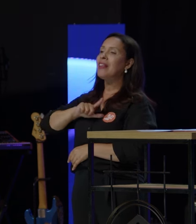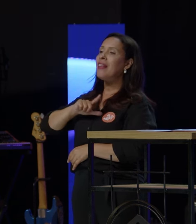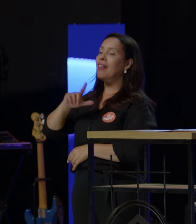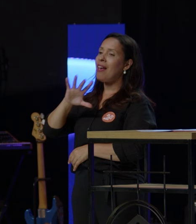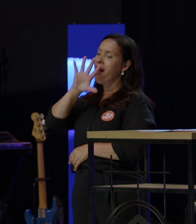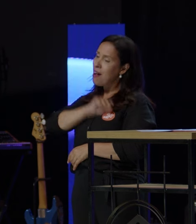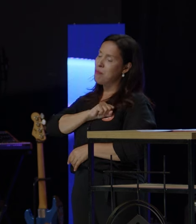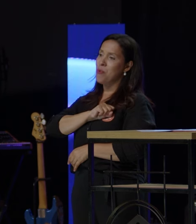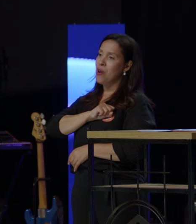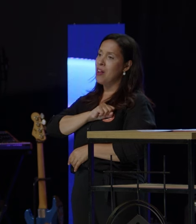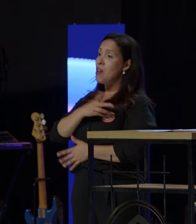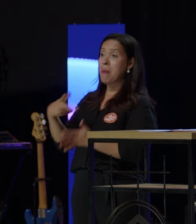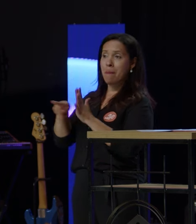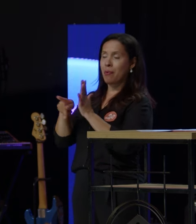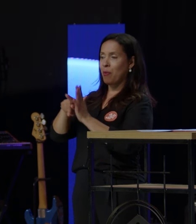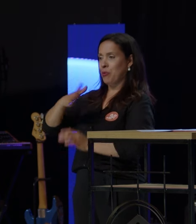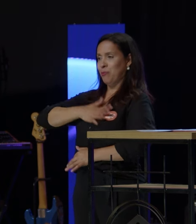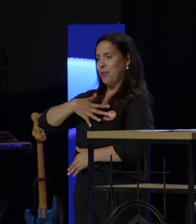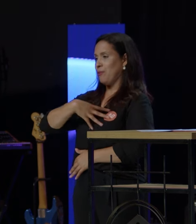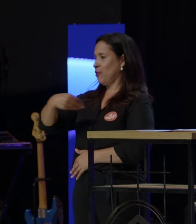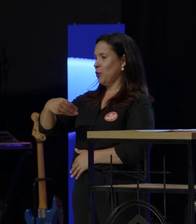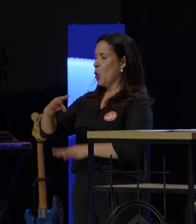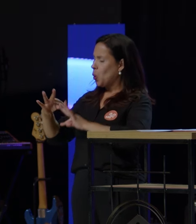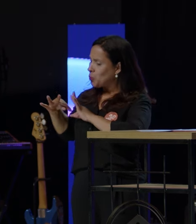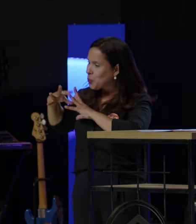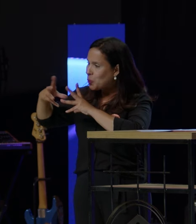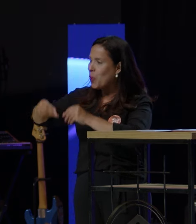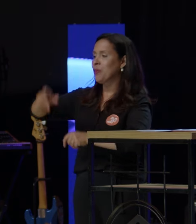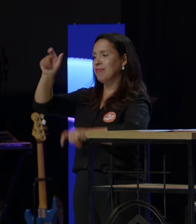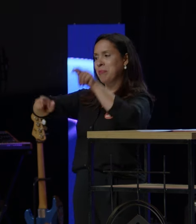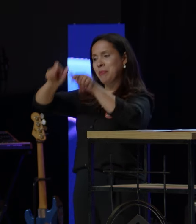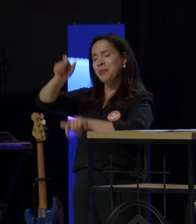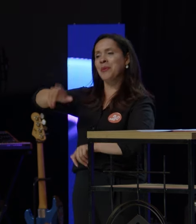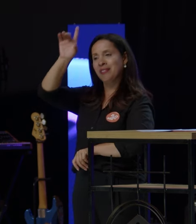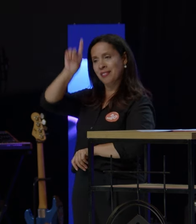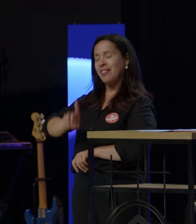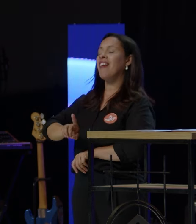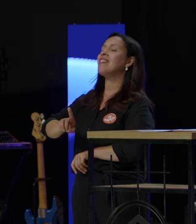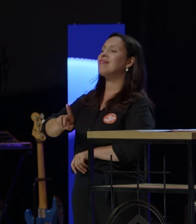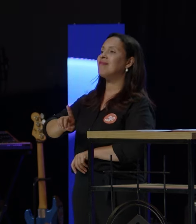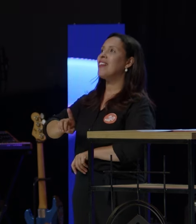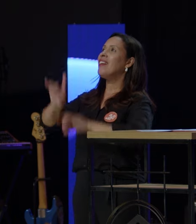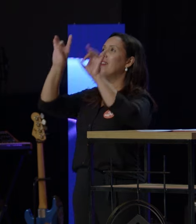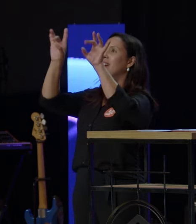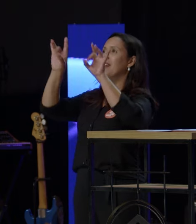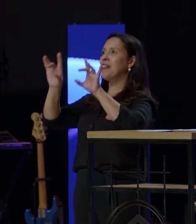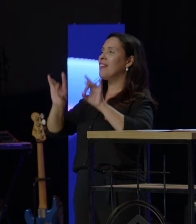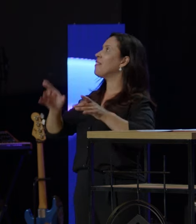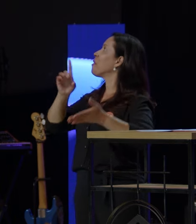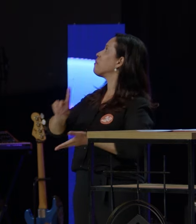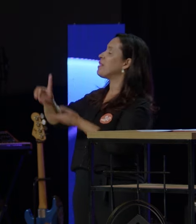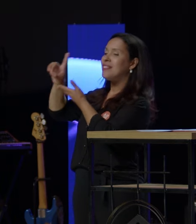exclusivamente do meu filho. Eles são muito, muito, muito especiais para Deus. E nós precisamos fazer